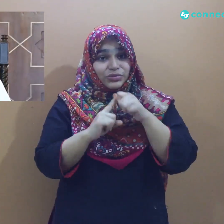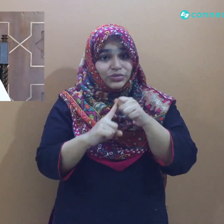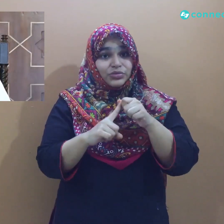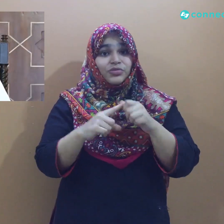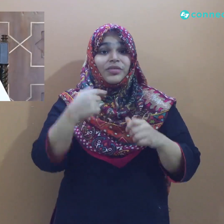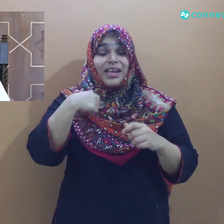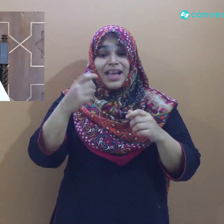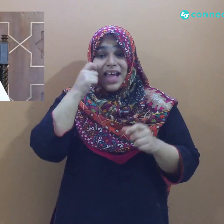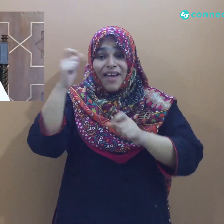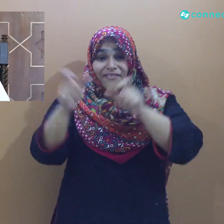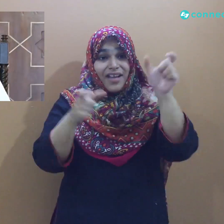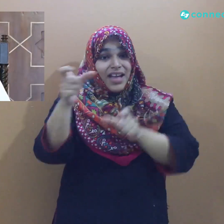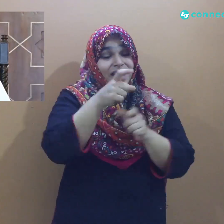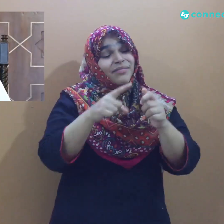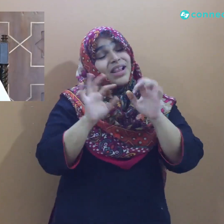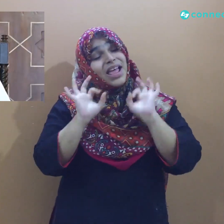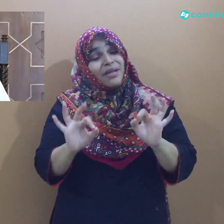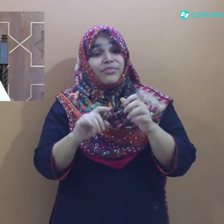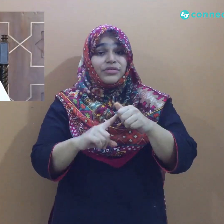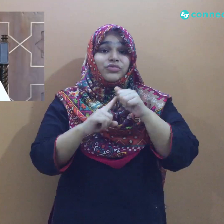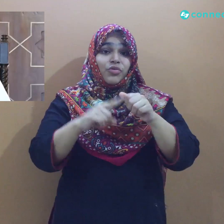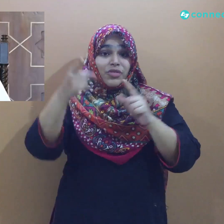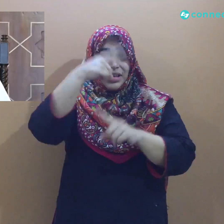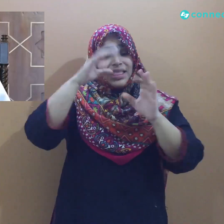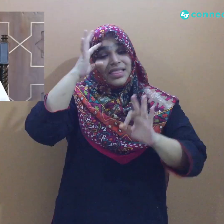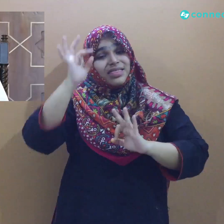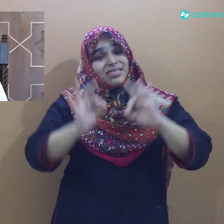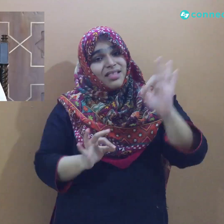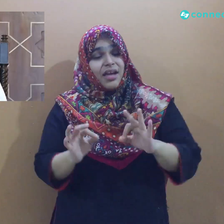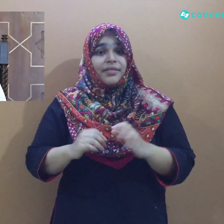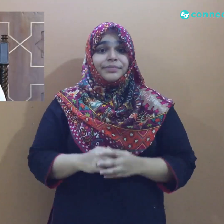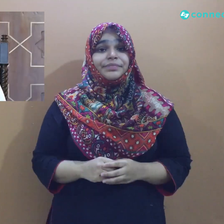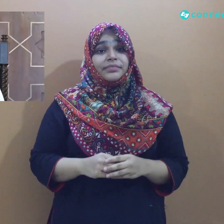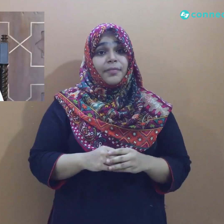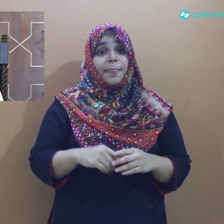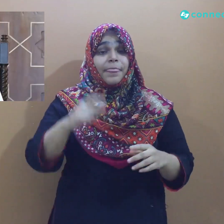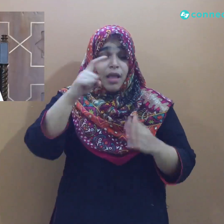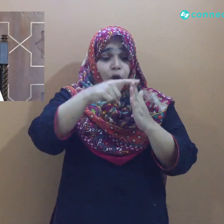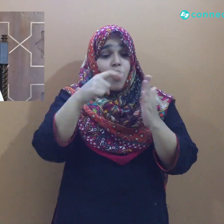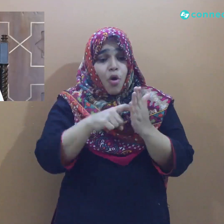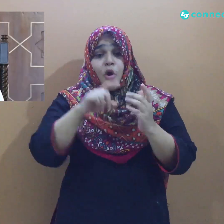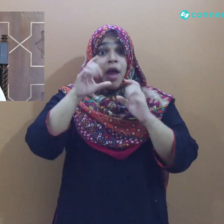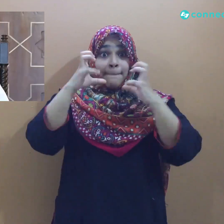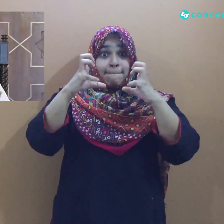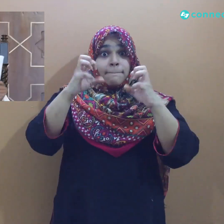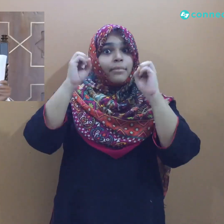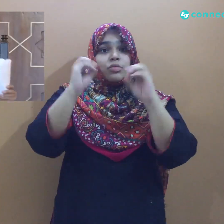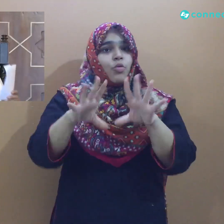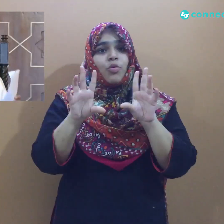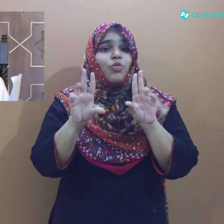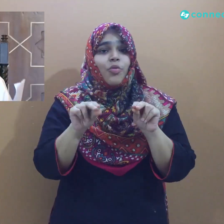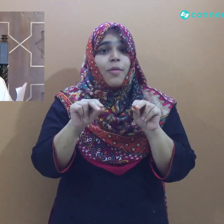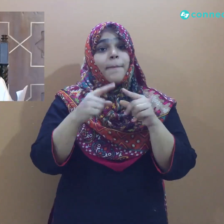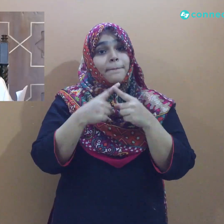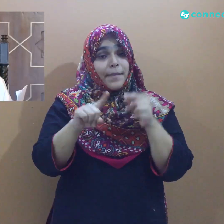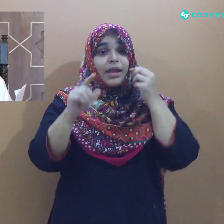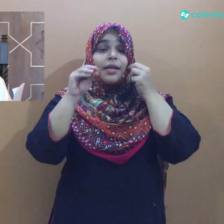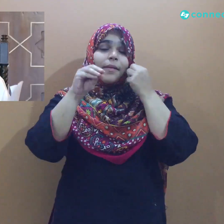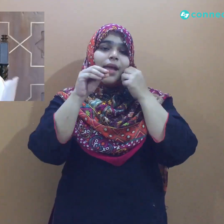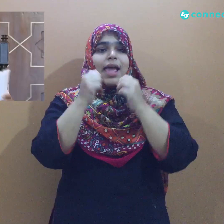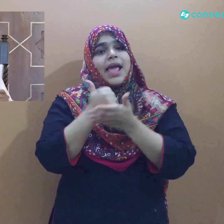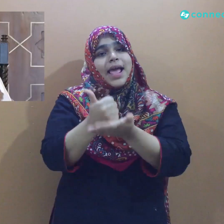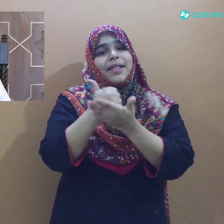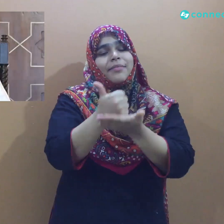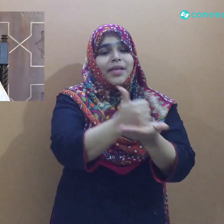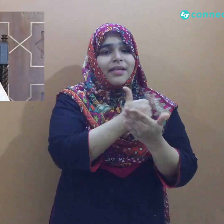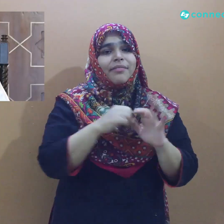امت کے لیے بے انتہا ضروری ہے کہ وہ خود ان چیزوں کا اہتمام کرے۔ تو یہ لا اینڈ آرڈر سچویشن نہیں ہے، مگر ایڈمنسٹریشن مدد کر سکتی